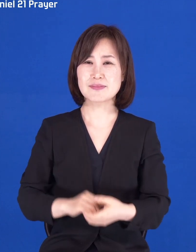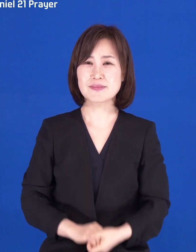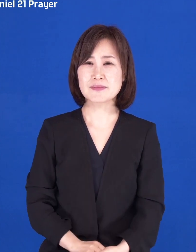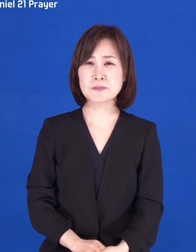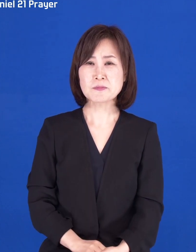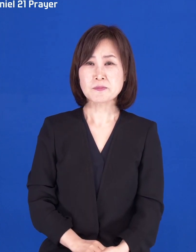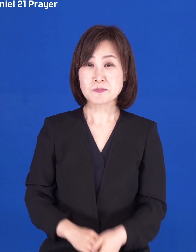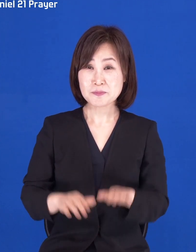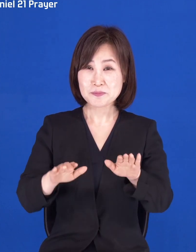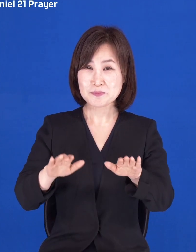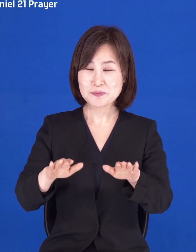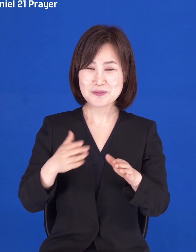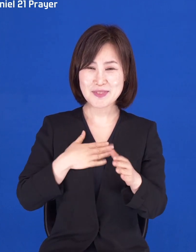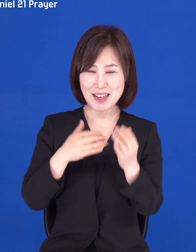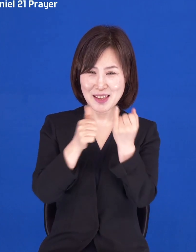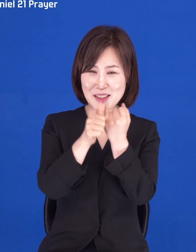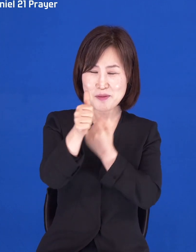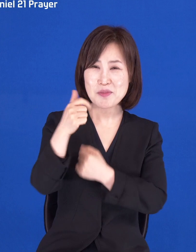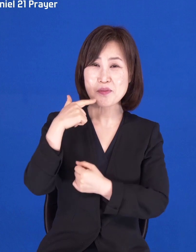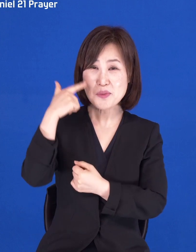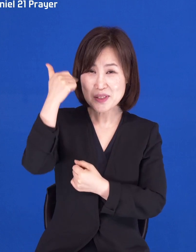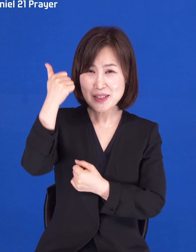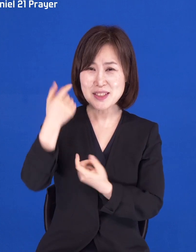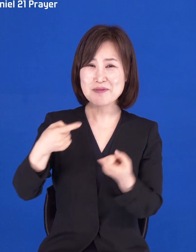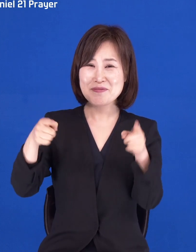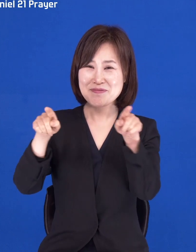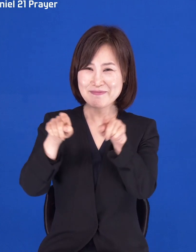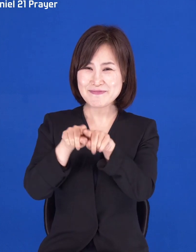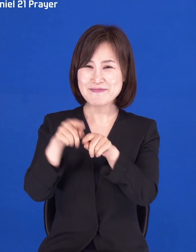이 자리에 저희 남편 목사님이 함께 와 있는데요,